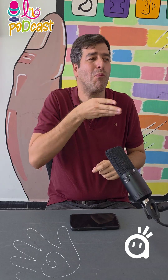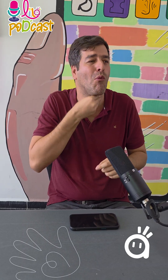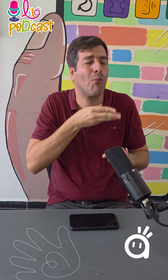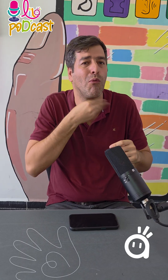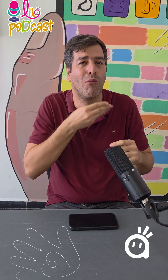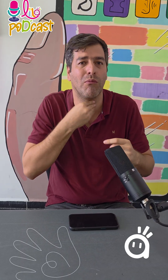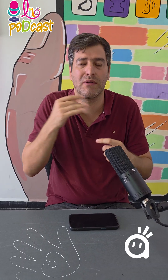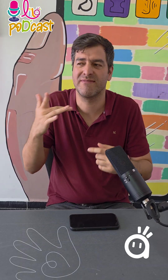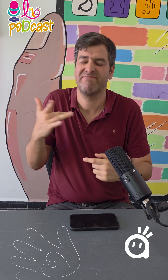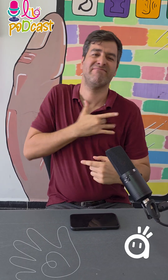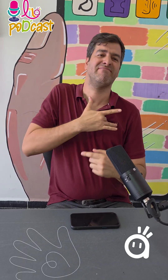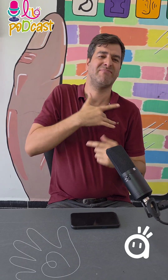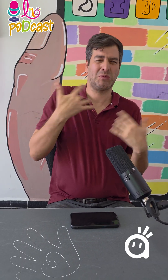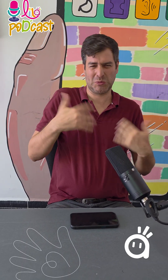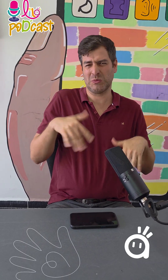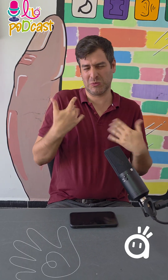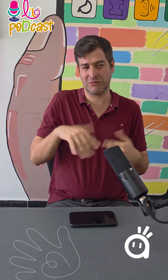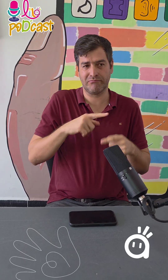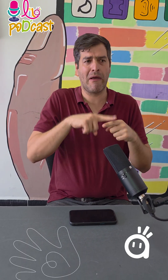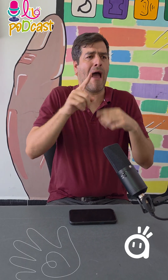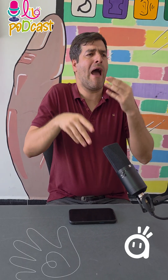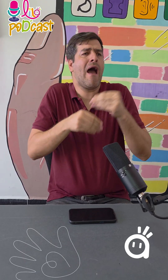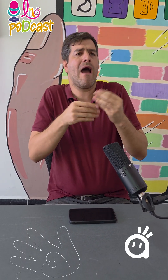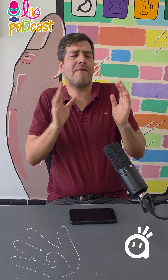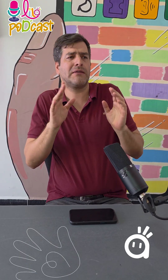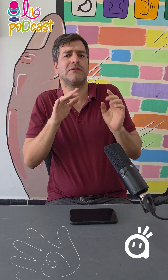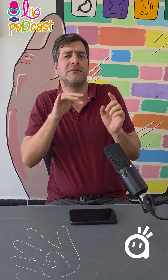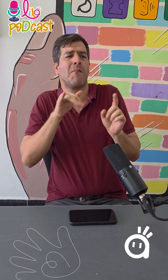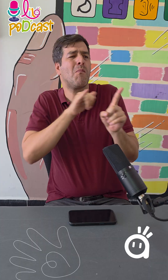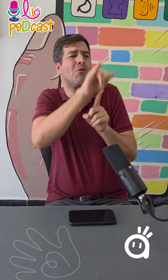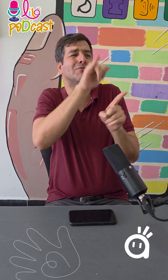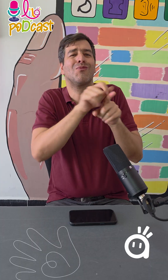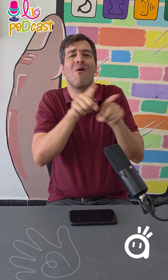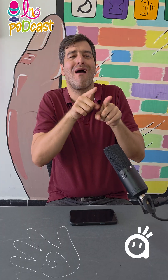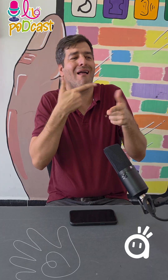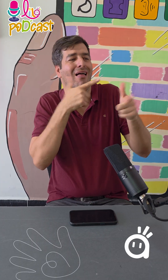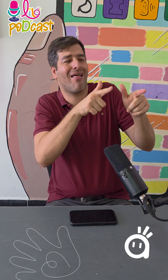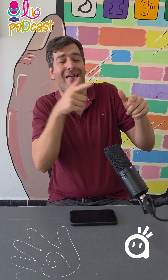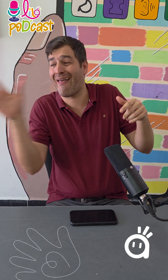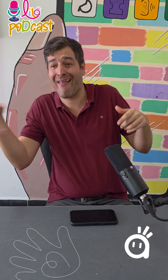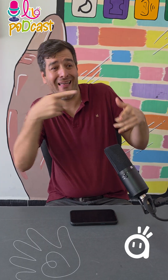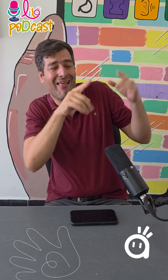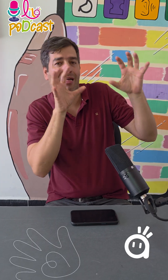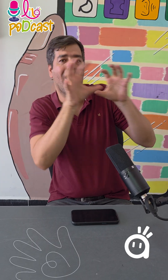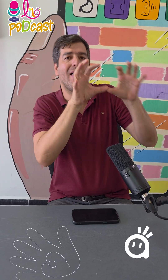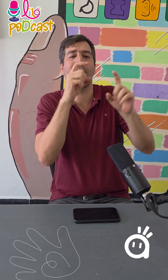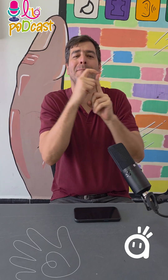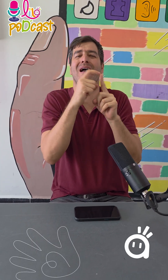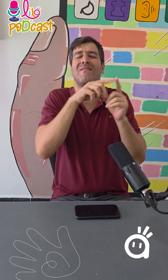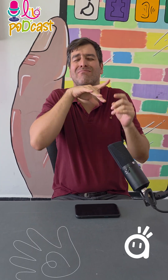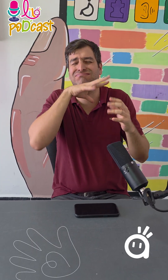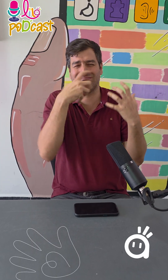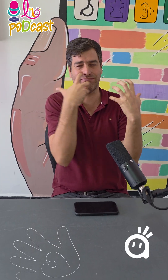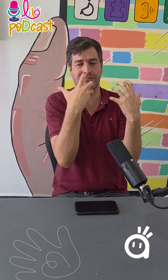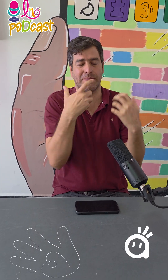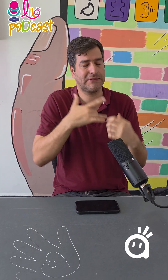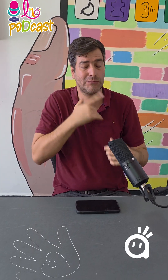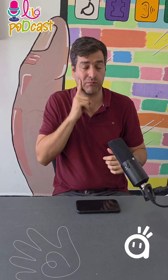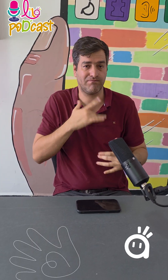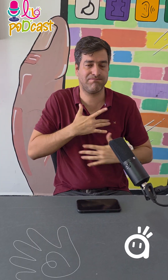los mudos o el mudo o unos términos peyorativos que utilizan en burla o querer burlarse de